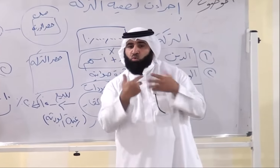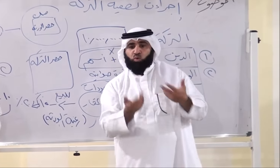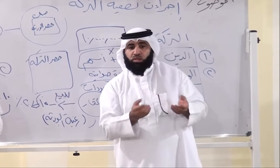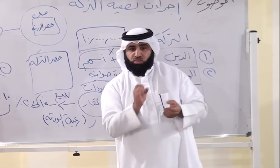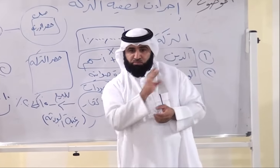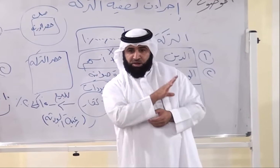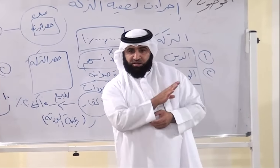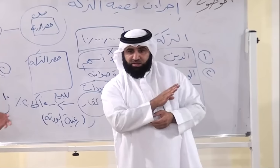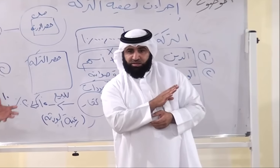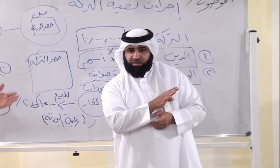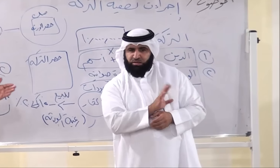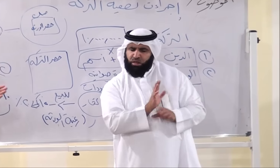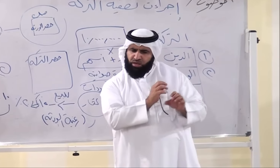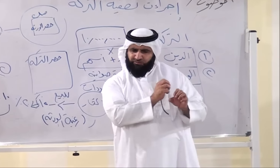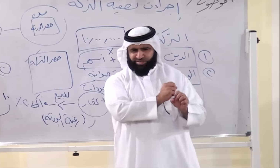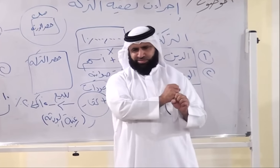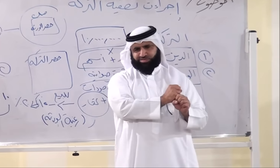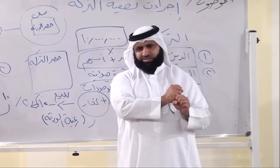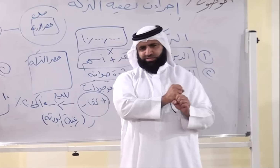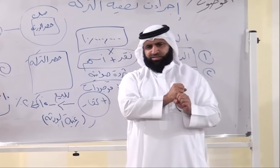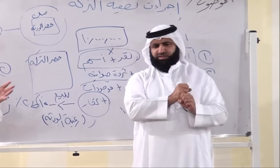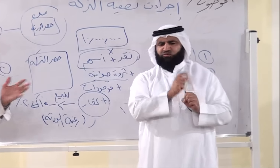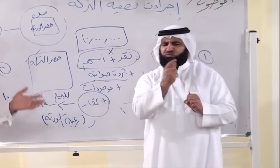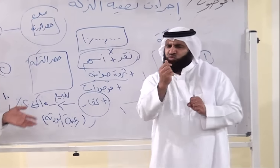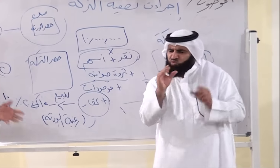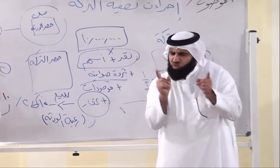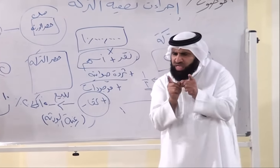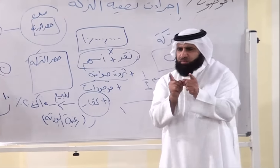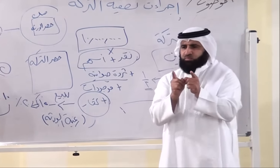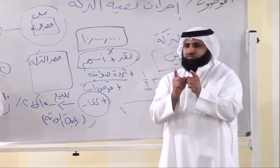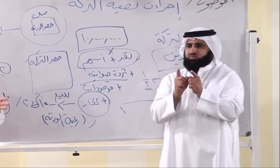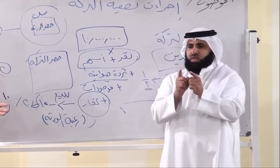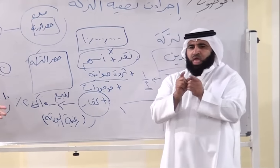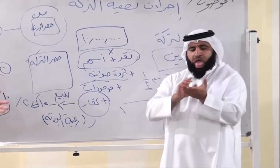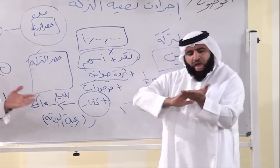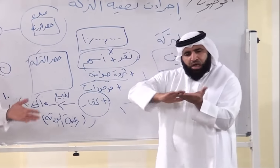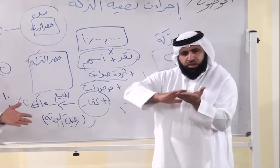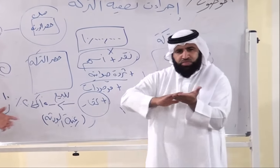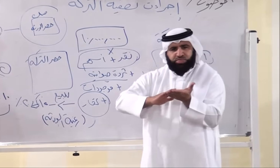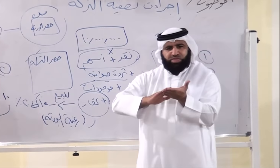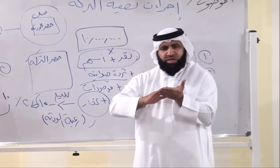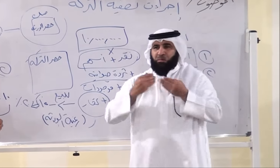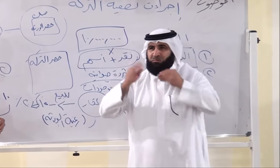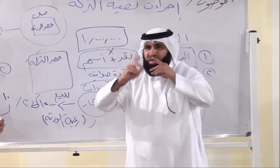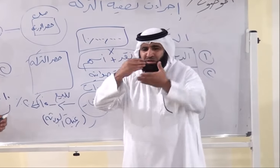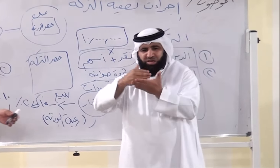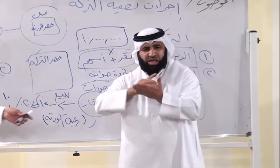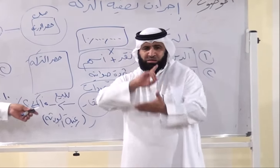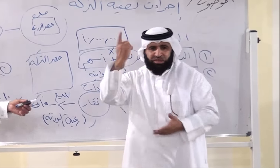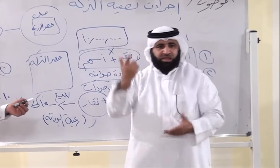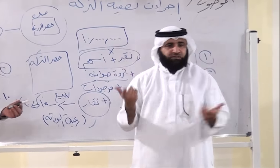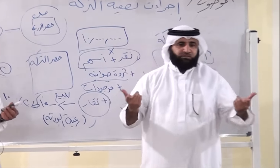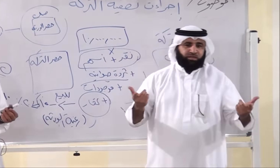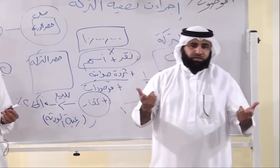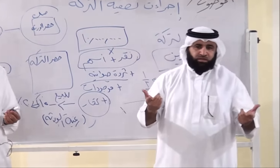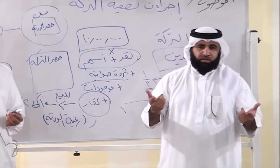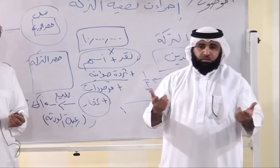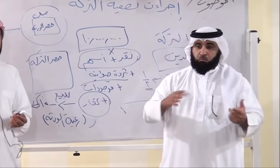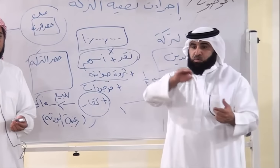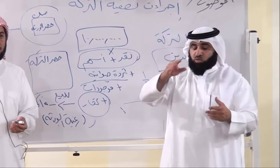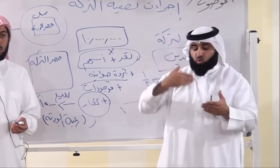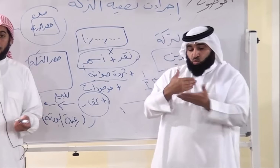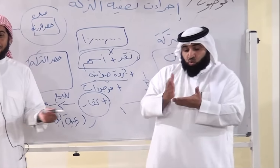السكنة، لما يكون شيء محدود، لما يكون عندهم أرض أو شيء ما يمكن قسمتها. يعني أوقات يكون عندهم مثلا أرض